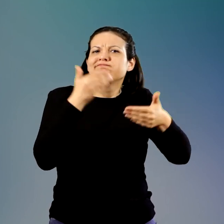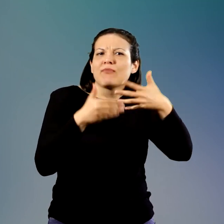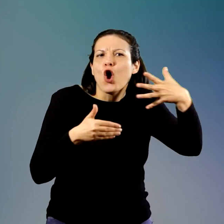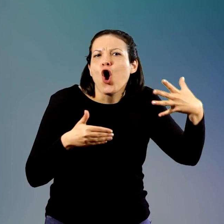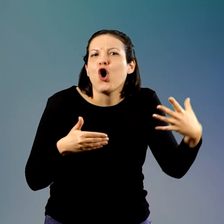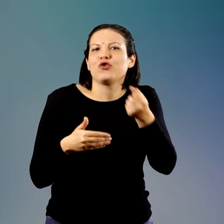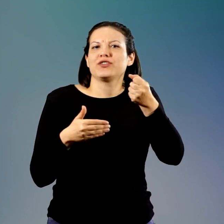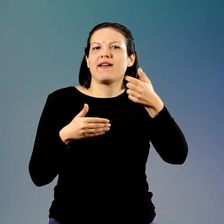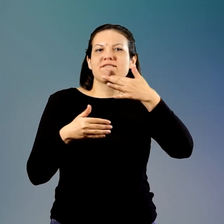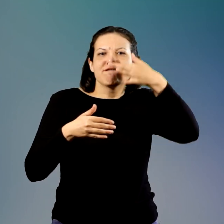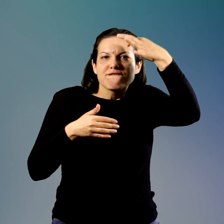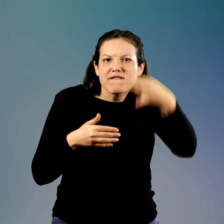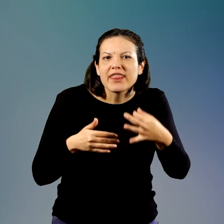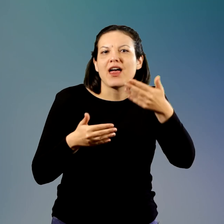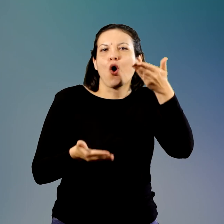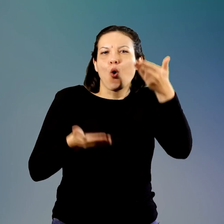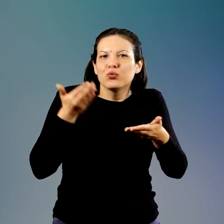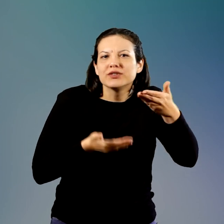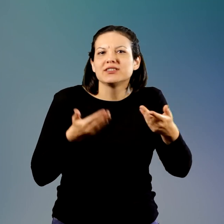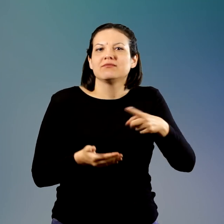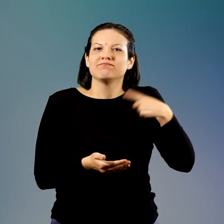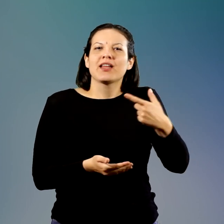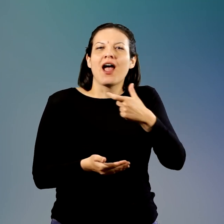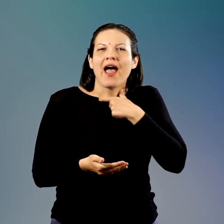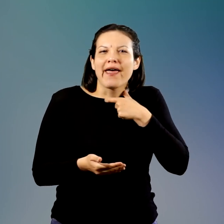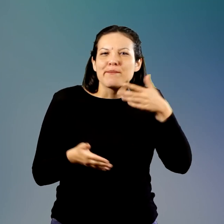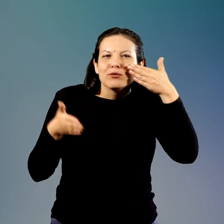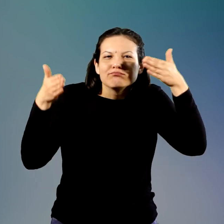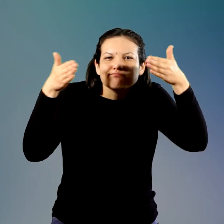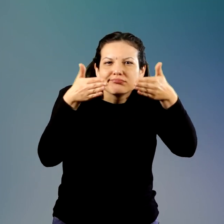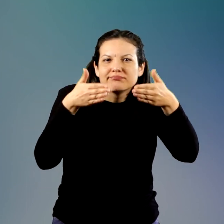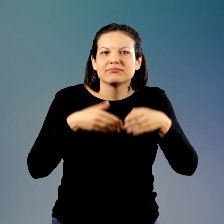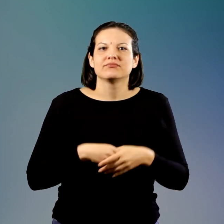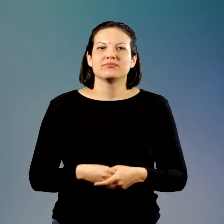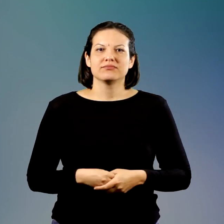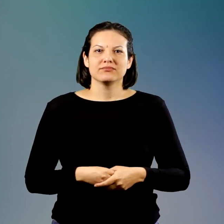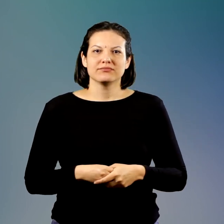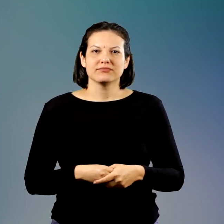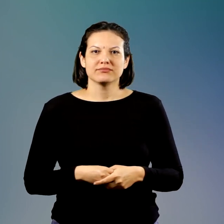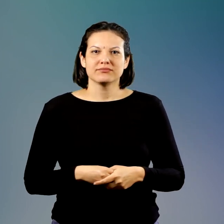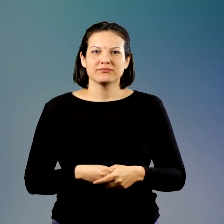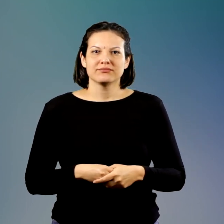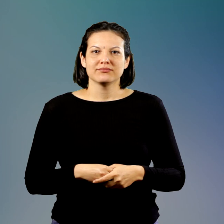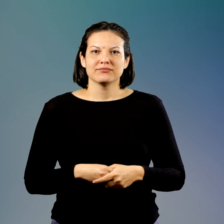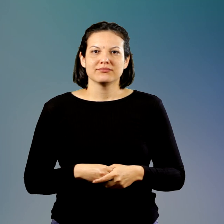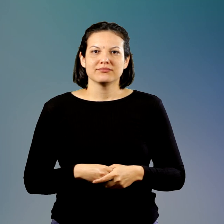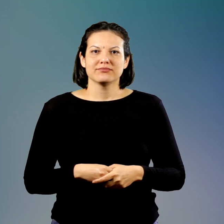nuestra activa participación para arribar al piso de verdad y justicia